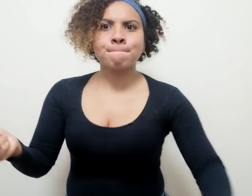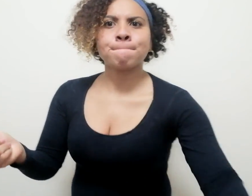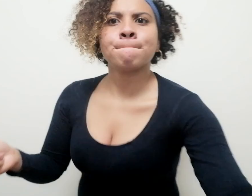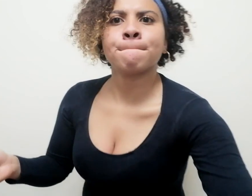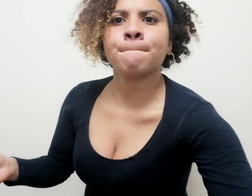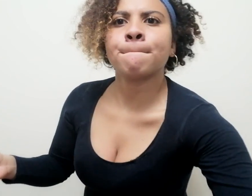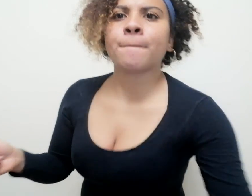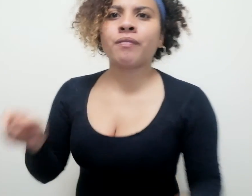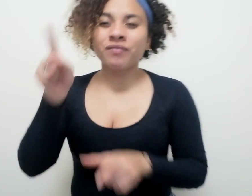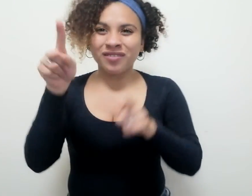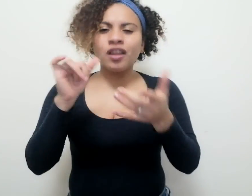de la UP.